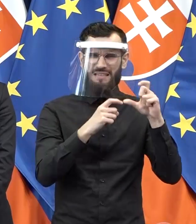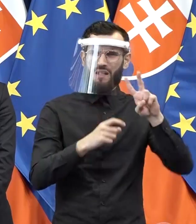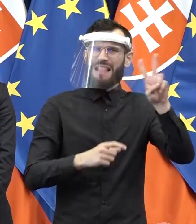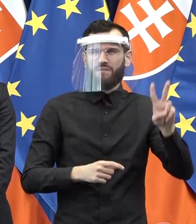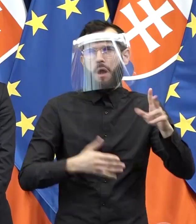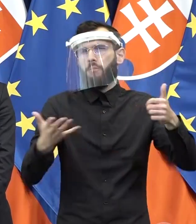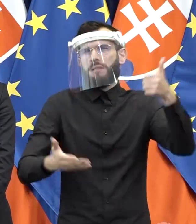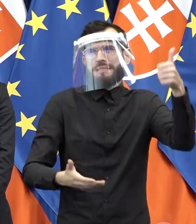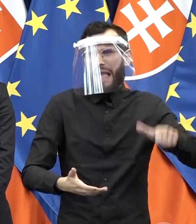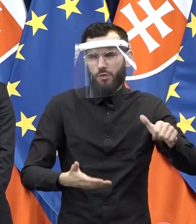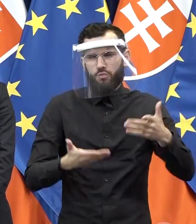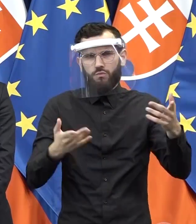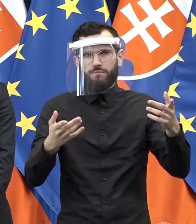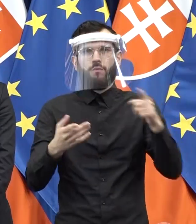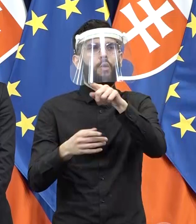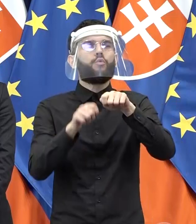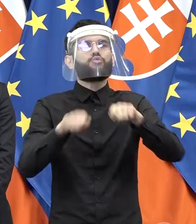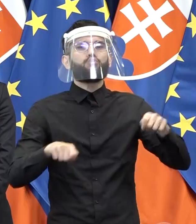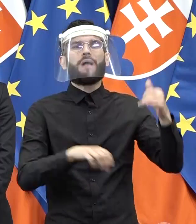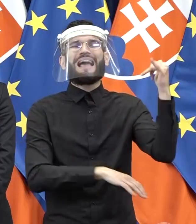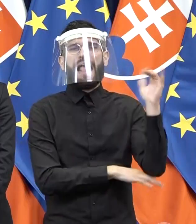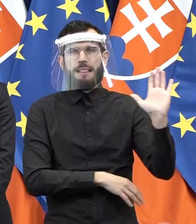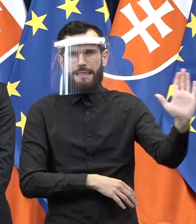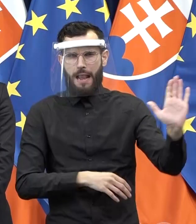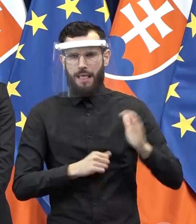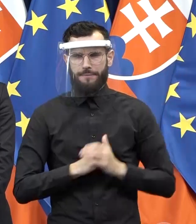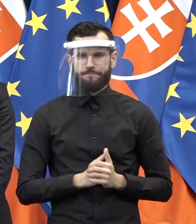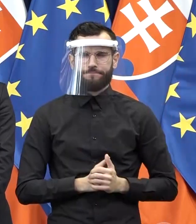Prípadne na jednotke na rozhodnutí pána riaditeľa.